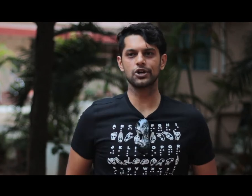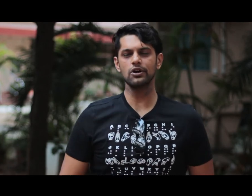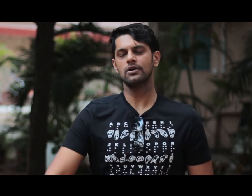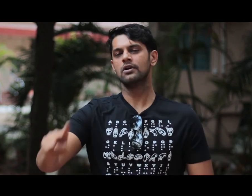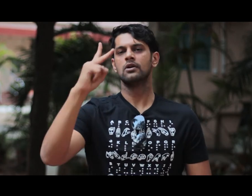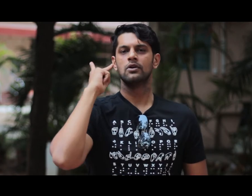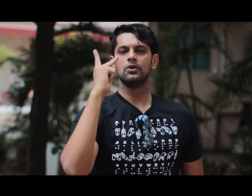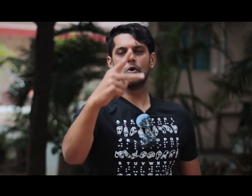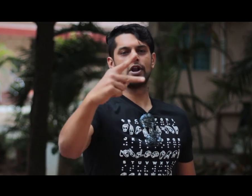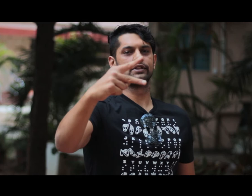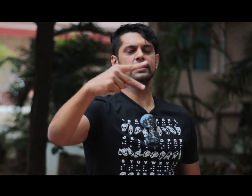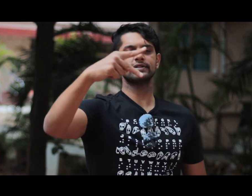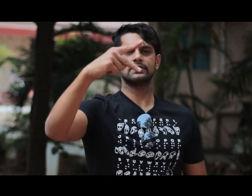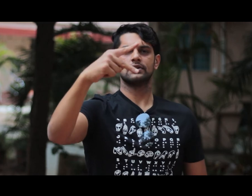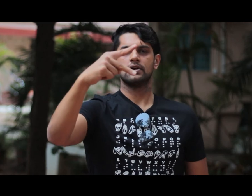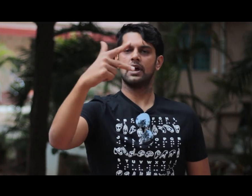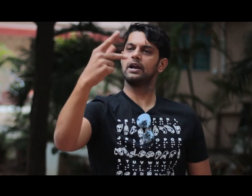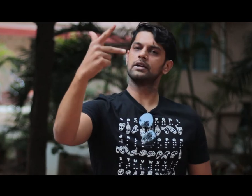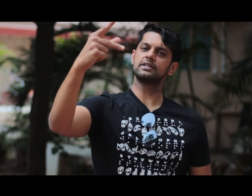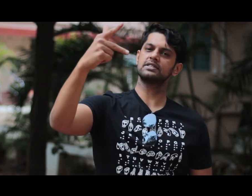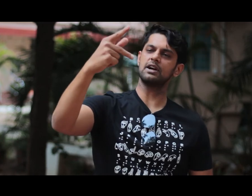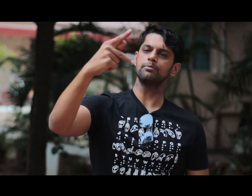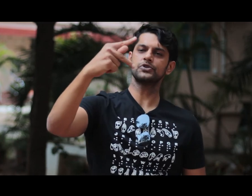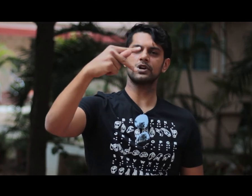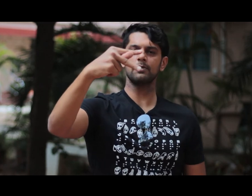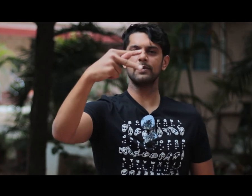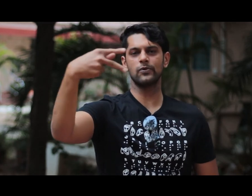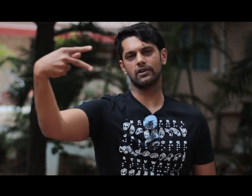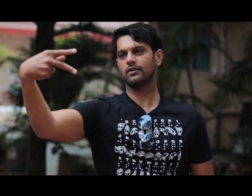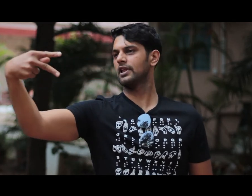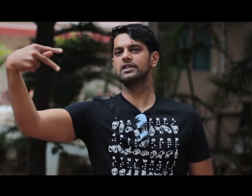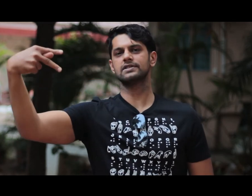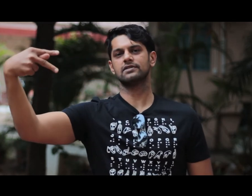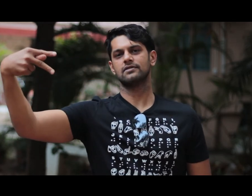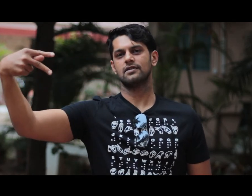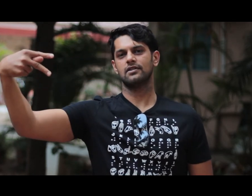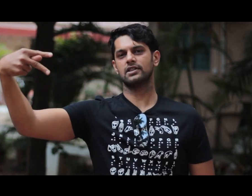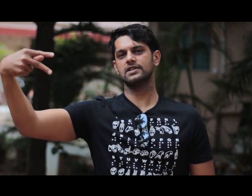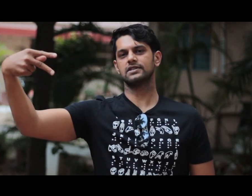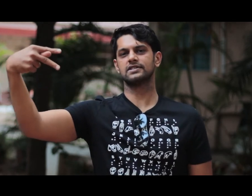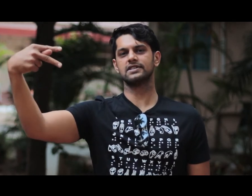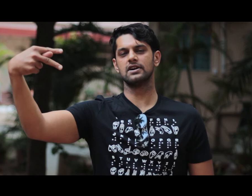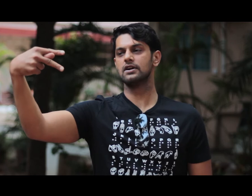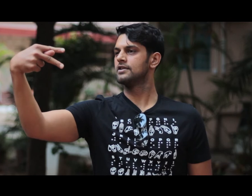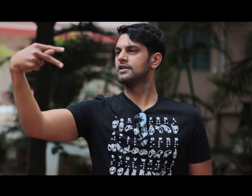sure you hold like this. And this thumb should come in between. Like this. Like this. This is a